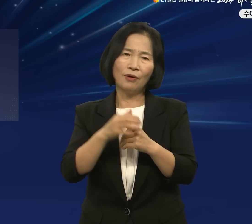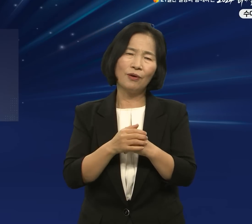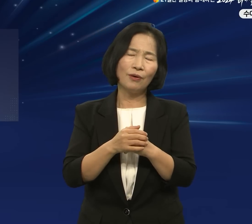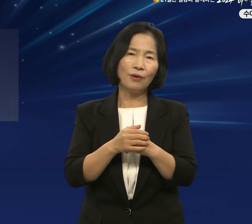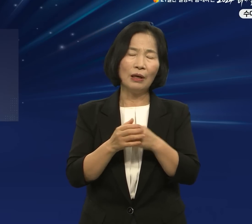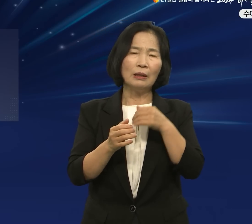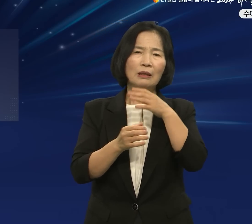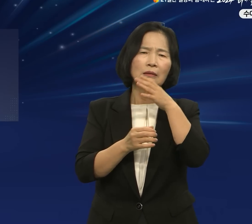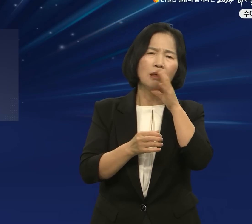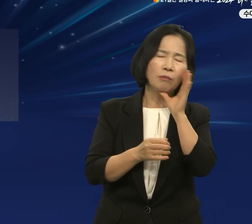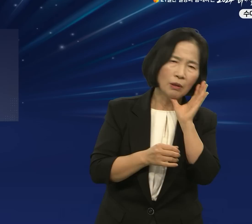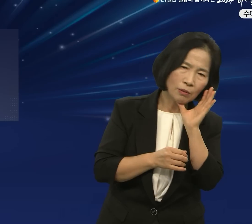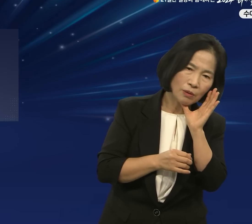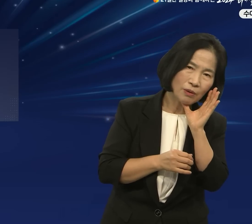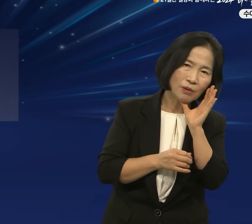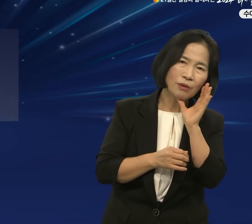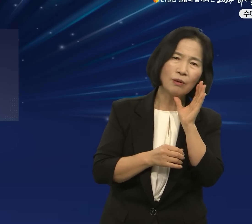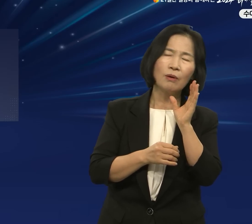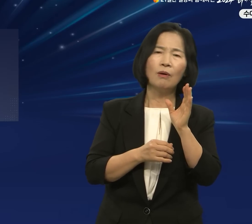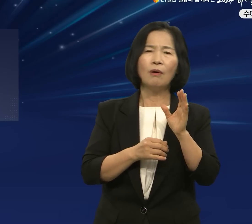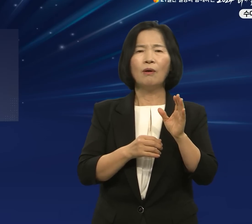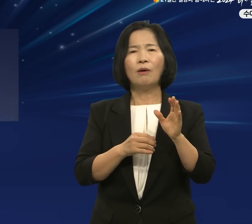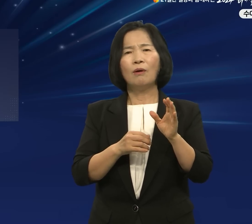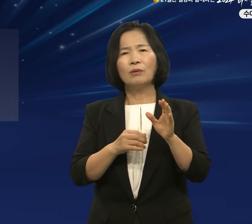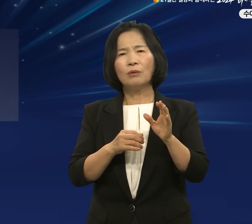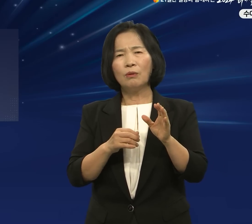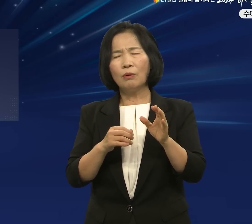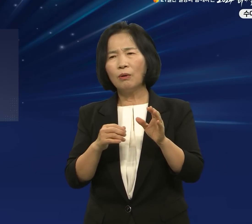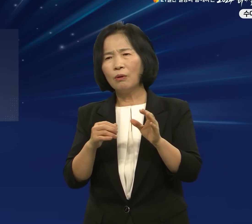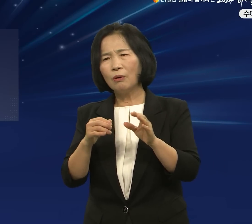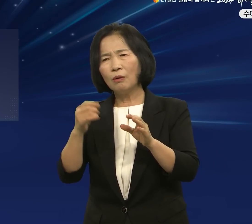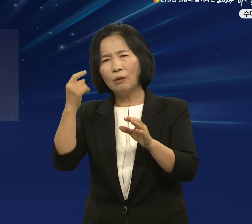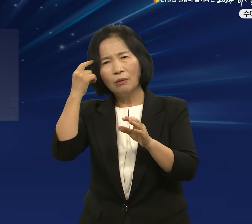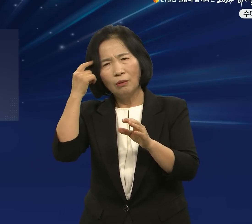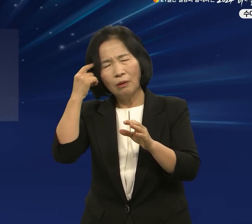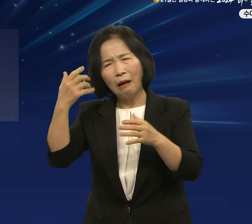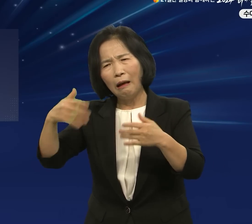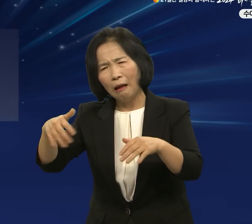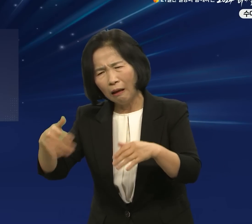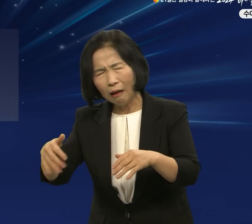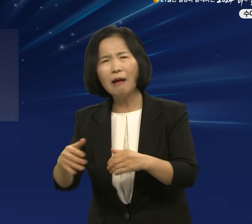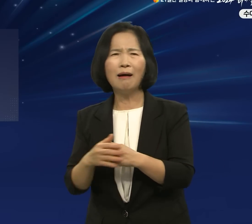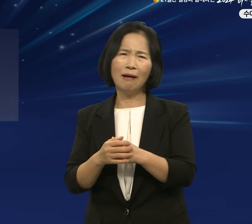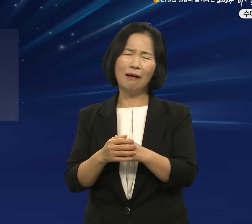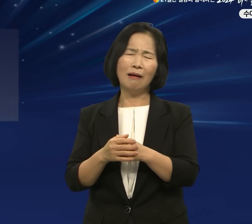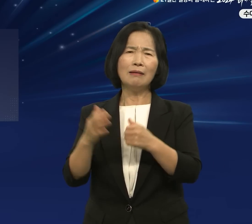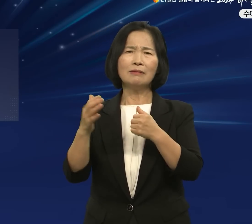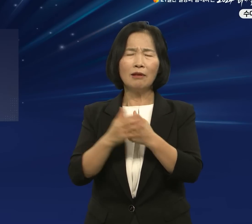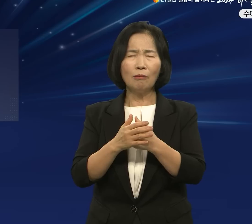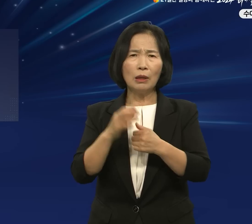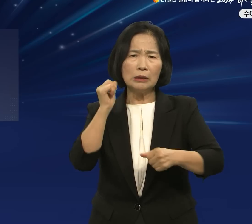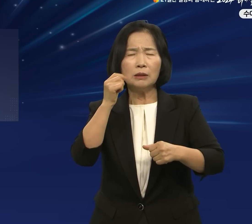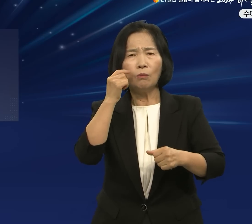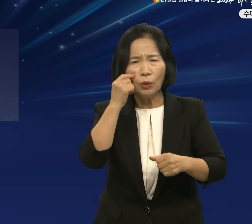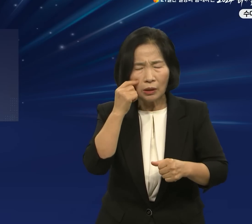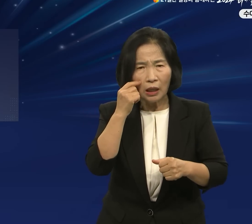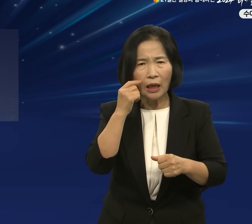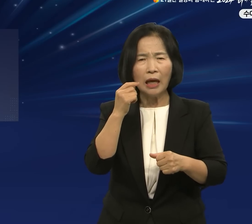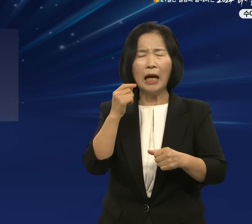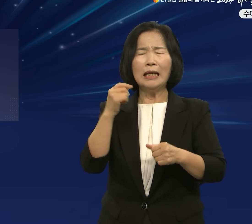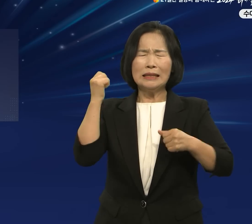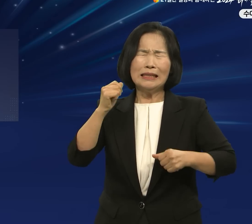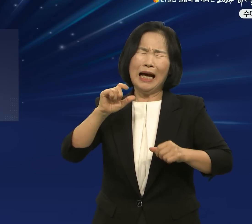연로하시고 장애 성도가 대부분이다 보니까 잘 안 씻고 또 잘 못 씻고